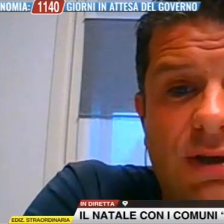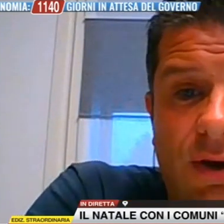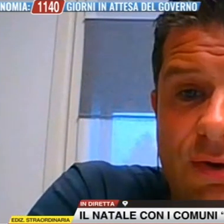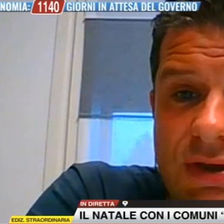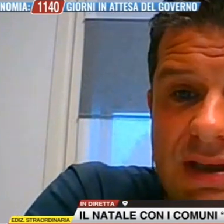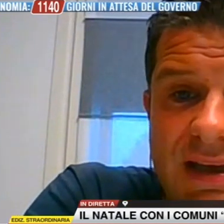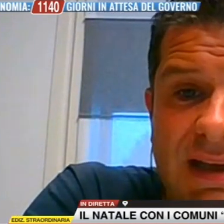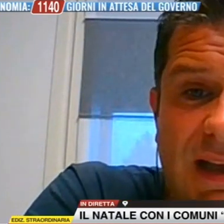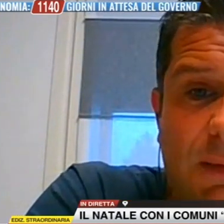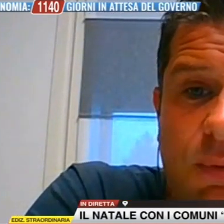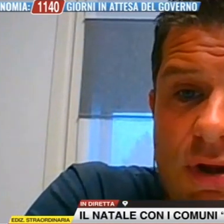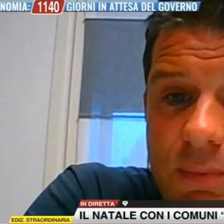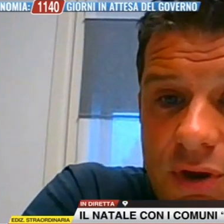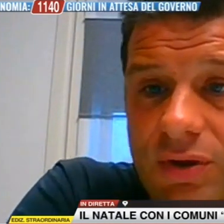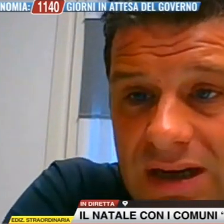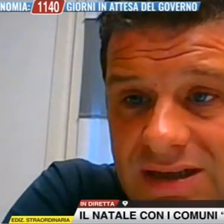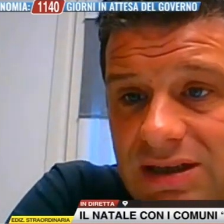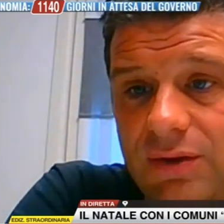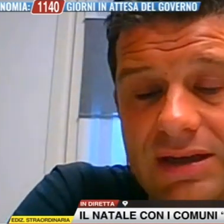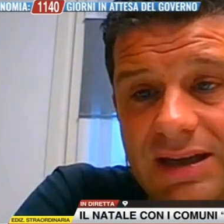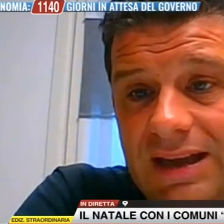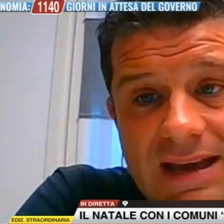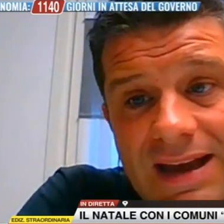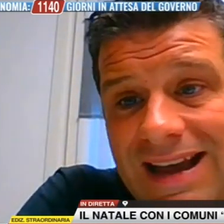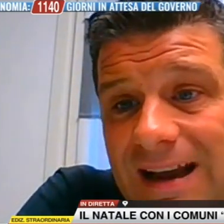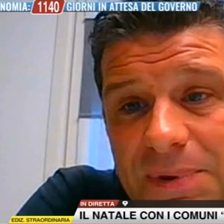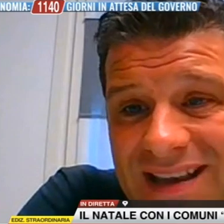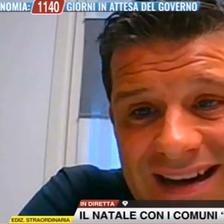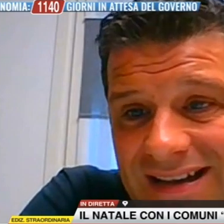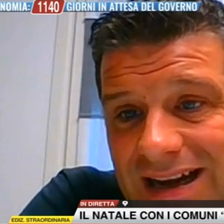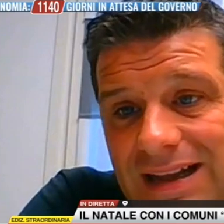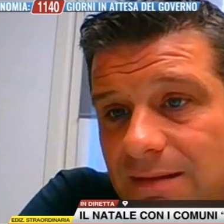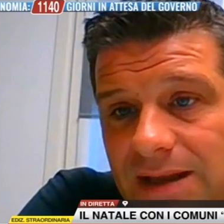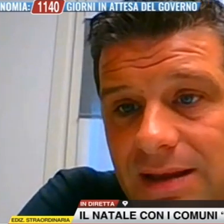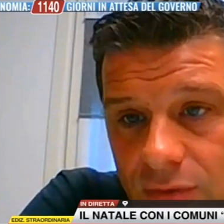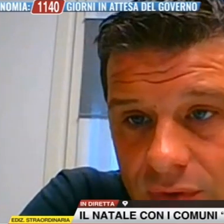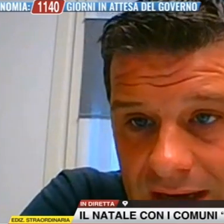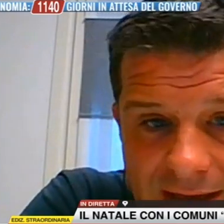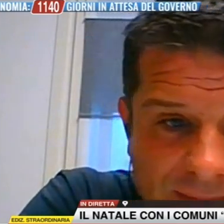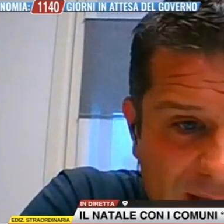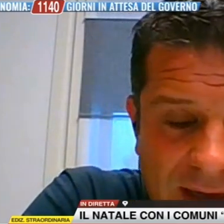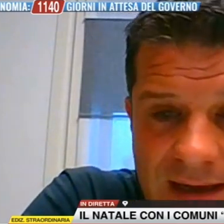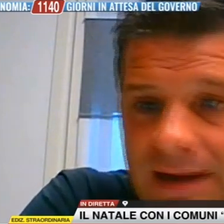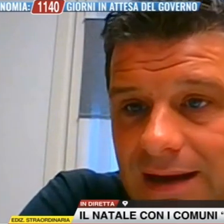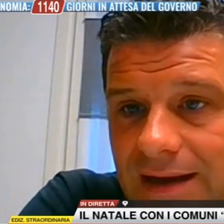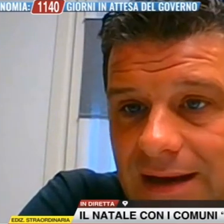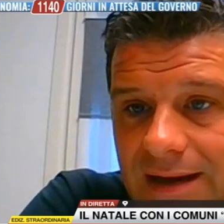hanno bisogno i cittadini della Puglia piuttosto che della Sicilia o della Sardegna, capite che l'Italia è talmente lunga e